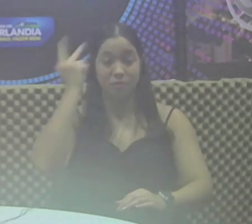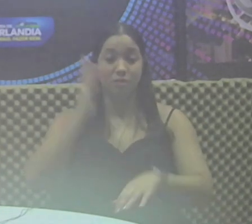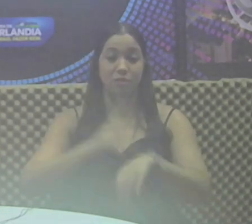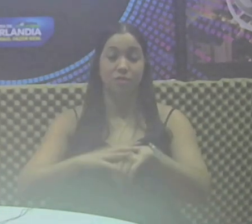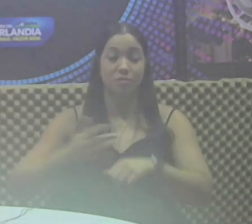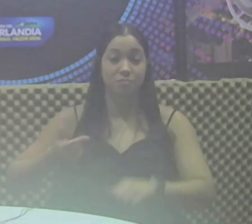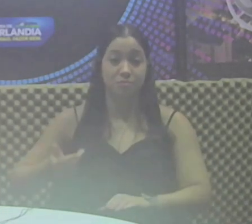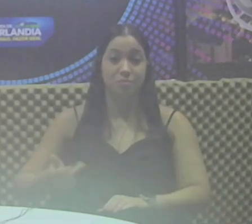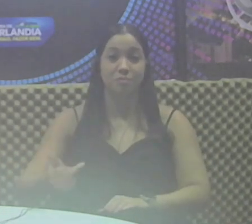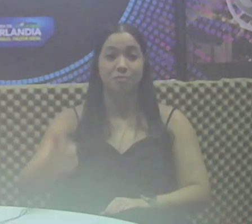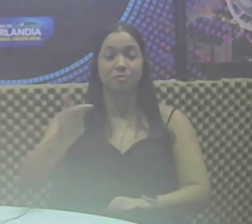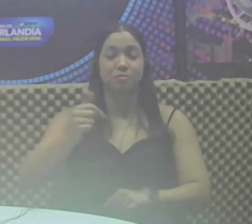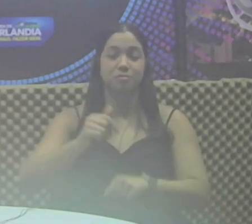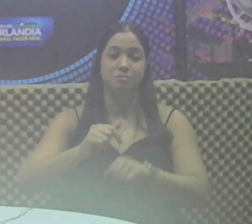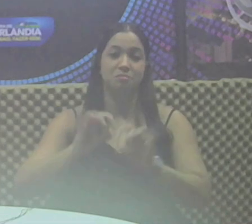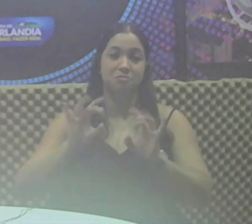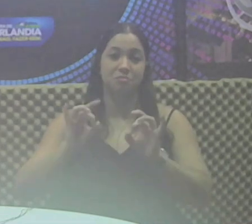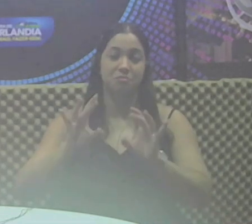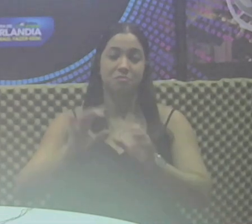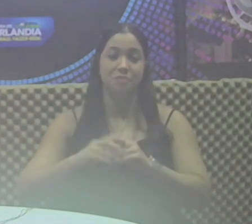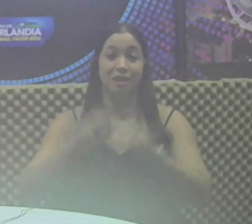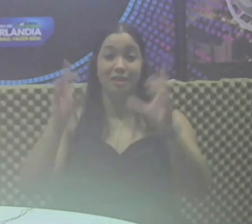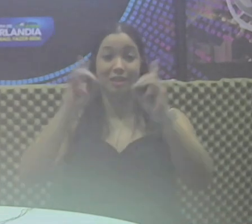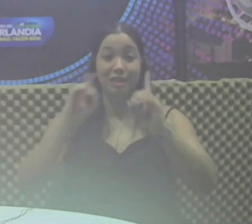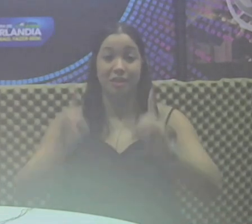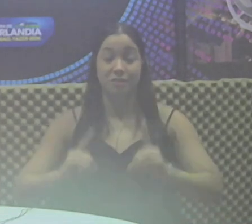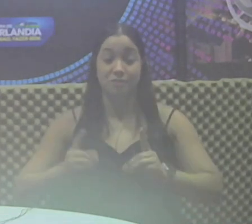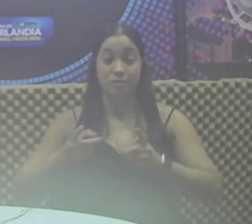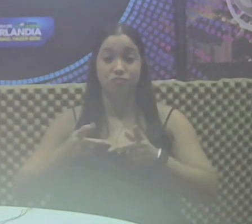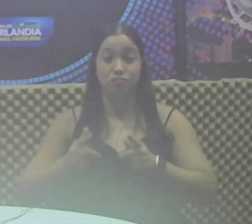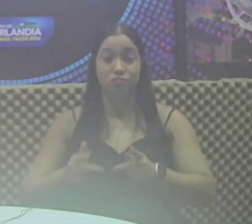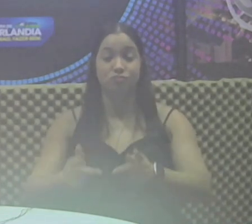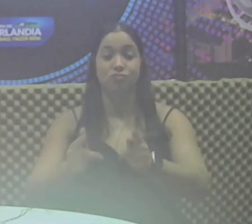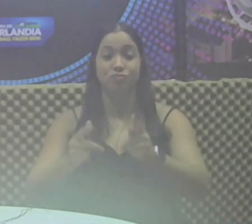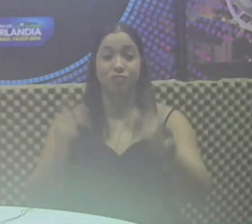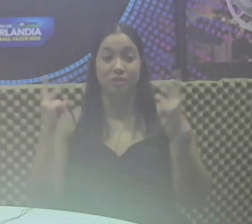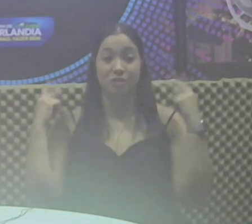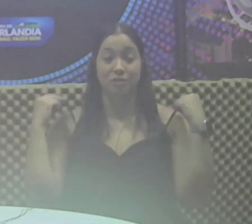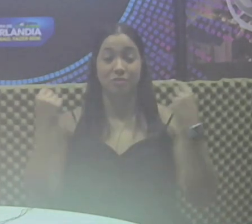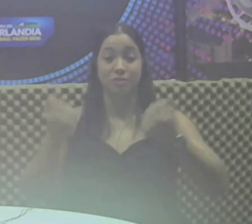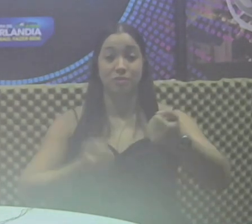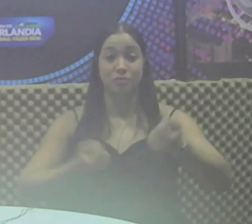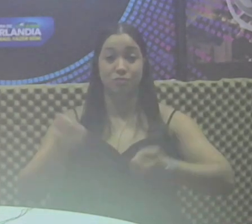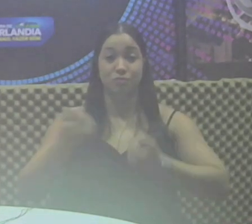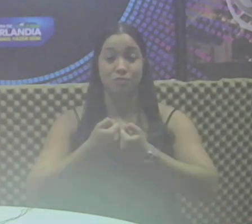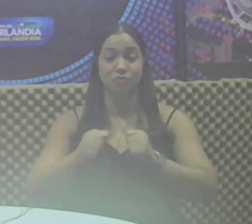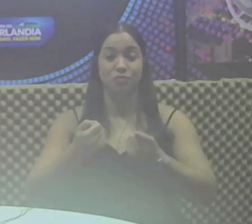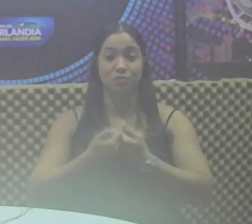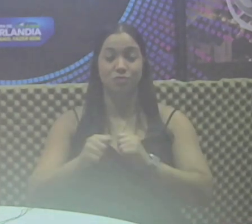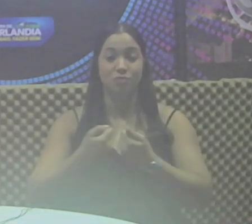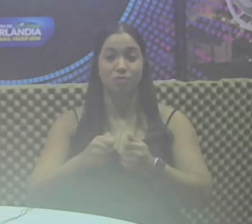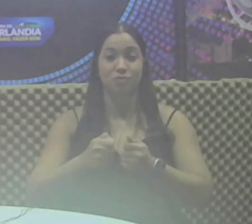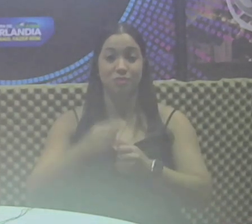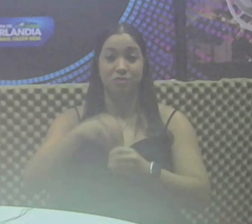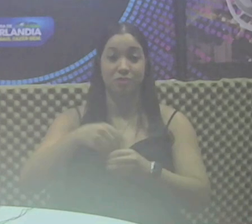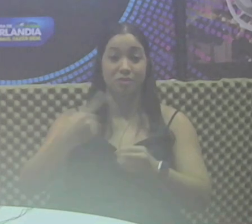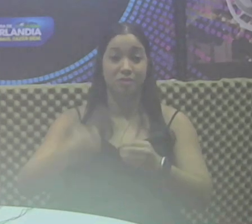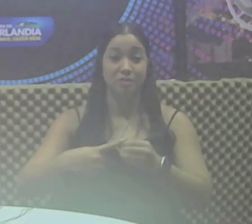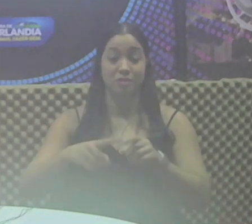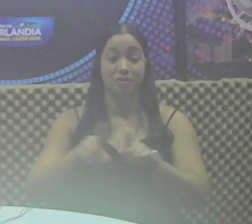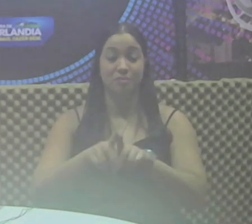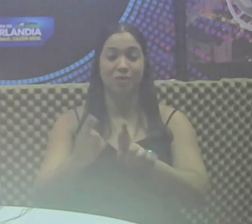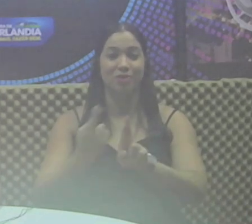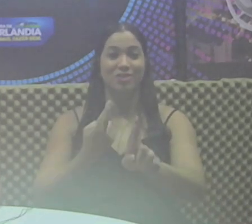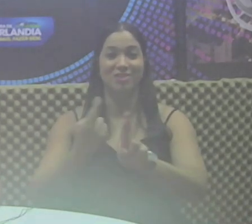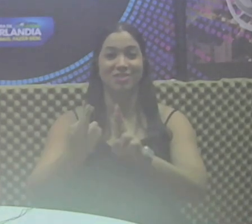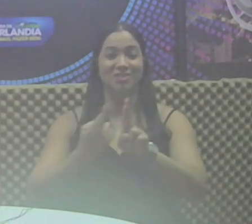crônicas e outras comorbidades, com deficiência permanente, caminhoneiros e trabalhadores do transporte coletivo urbano e